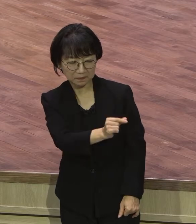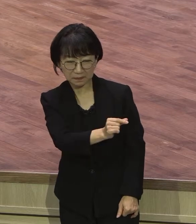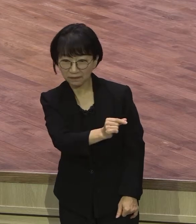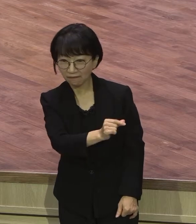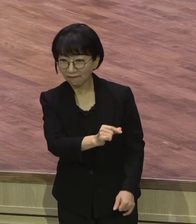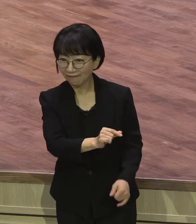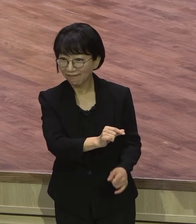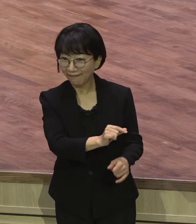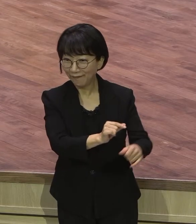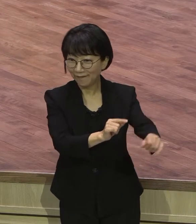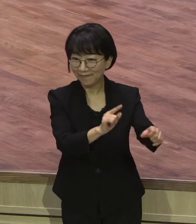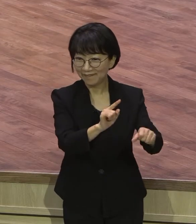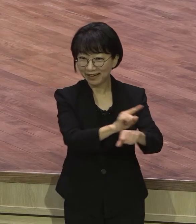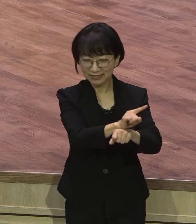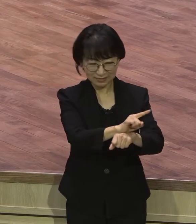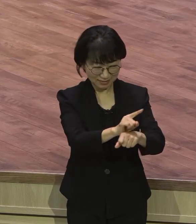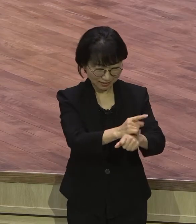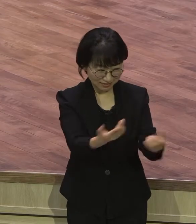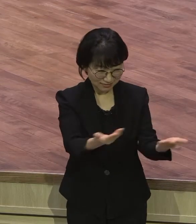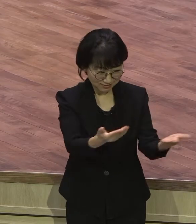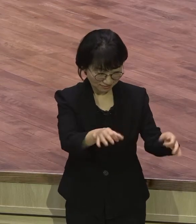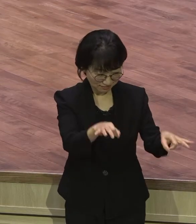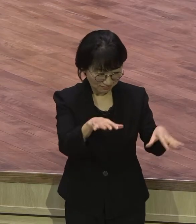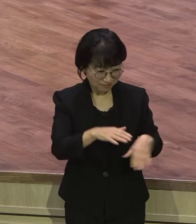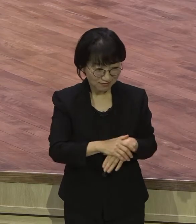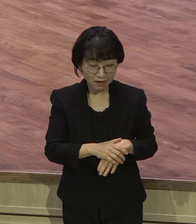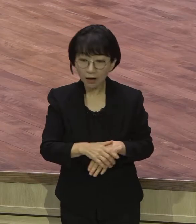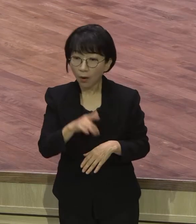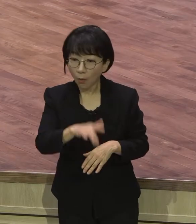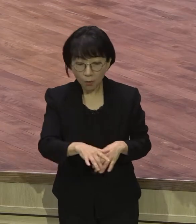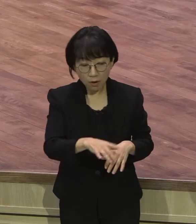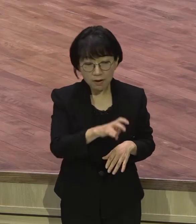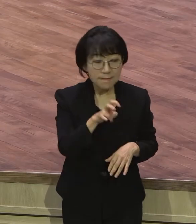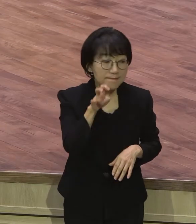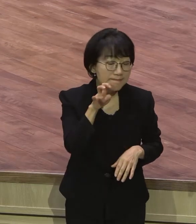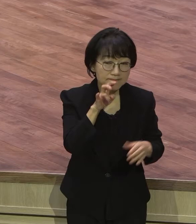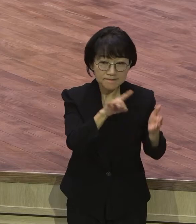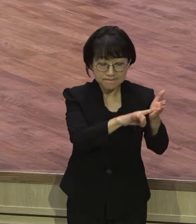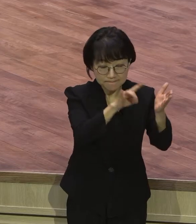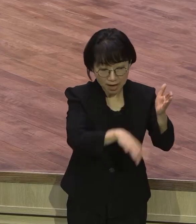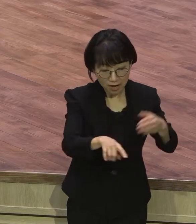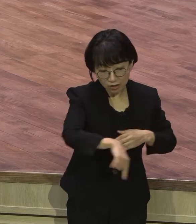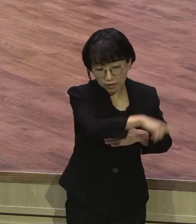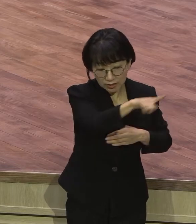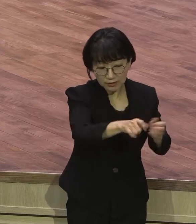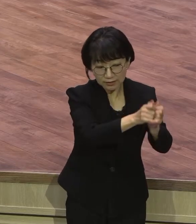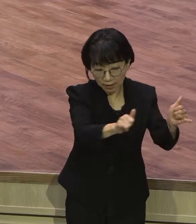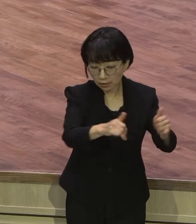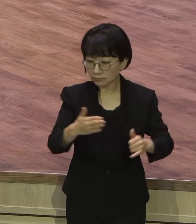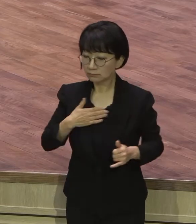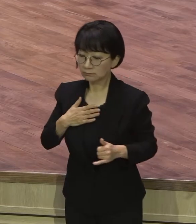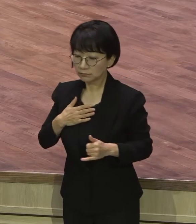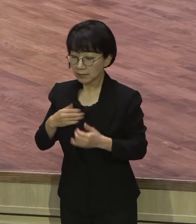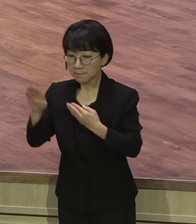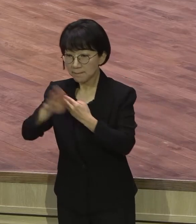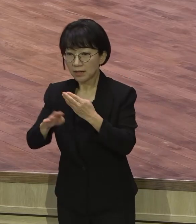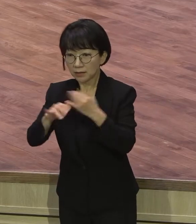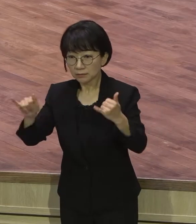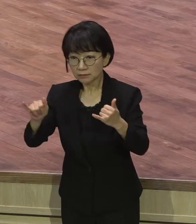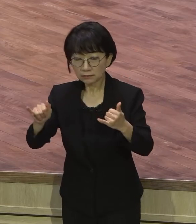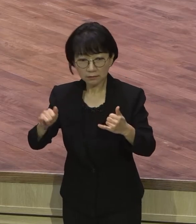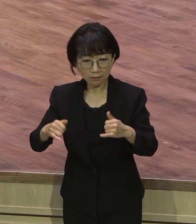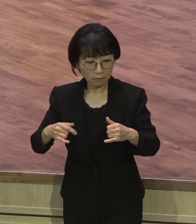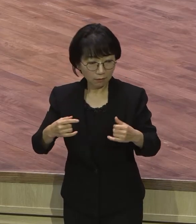여기서 말합니다. 이들은 같은 유대인이지만은 하나님 나라 밖에 내던져 버린 자들,